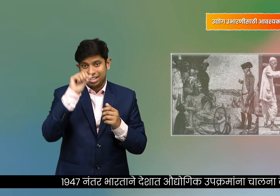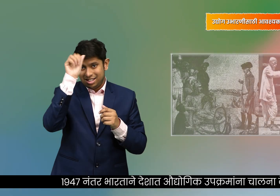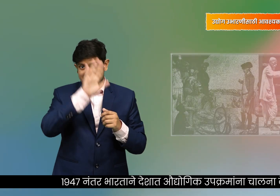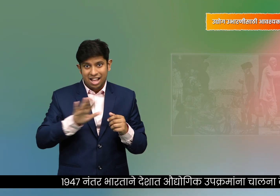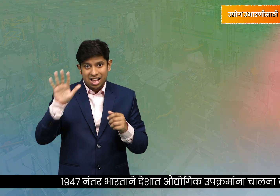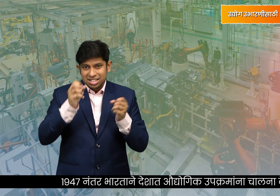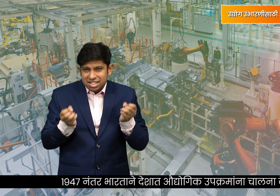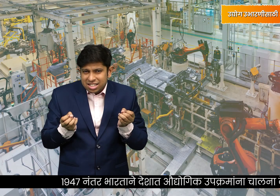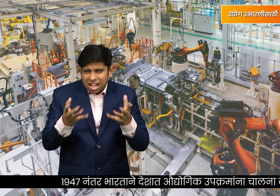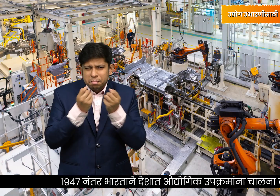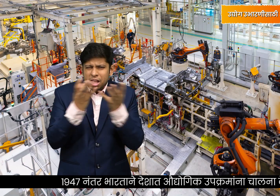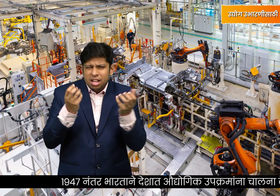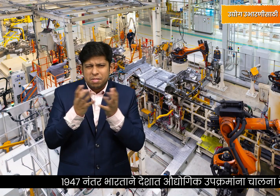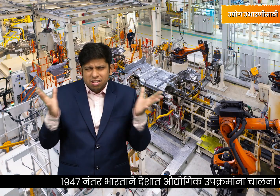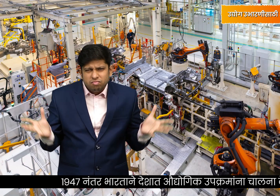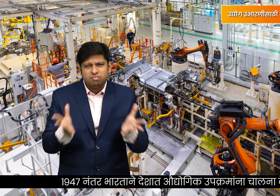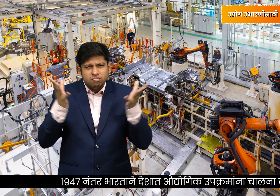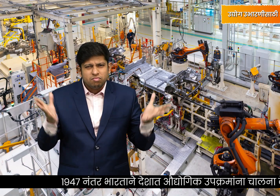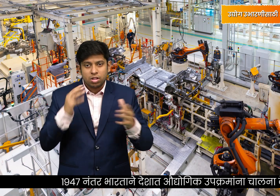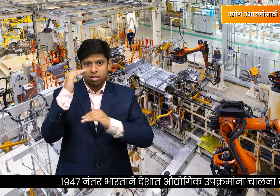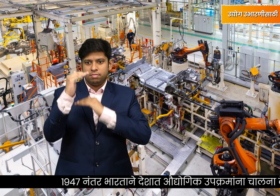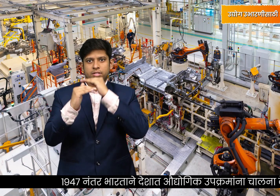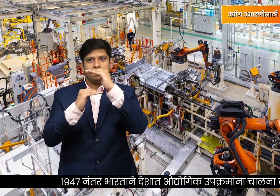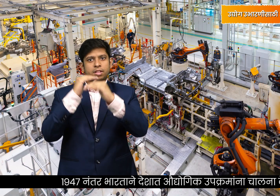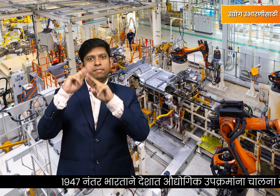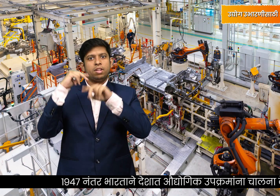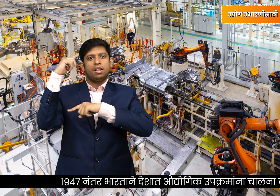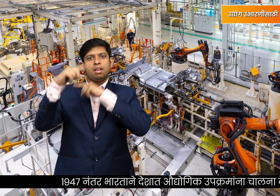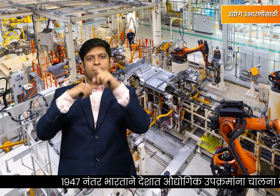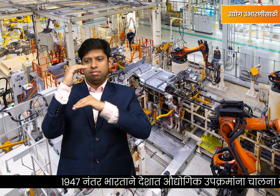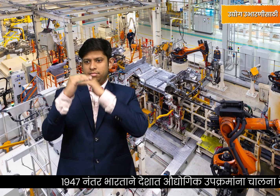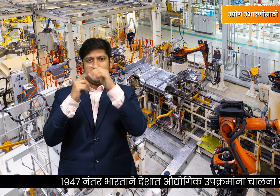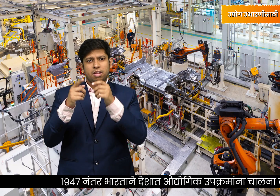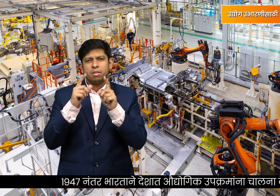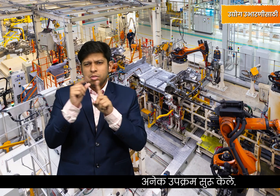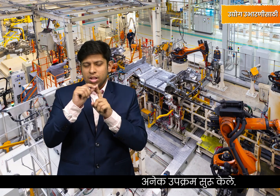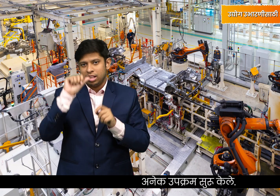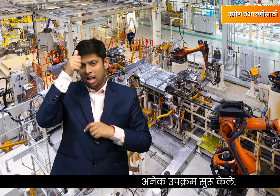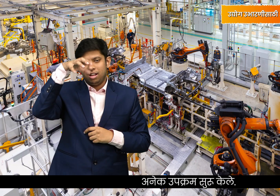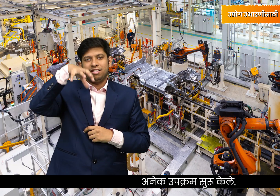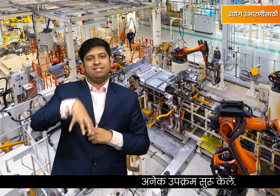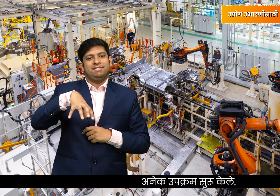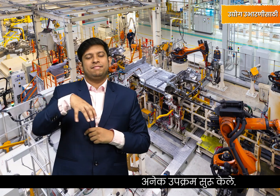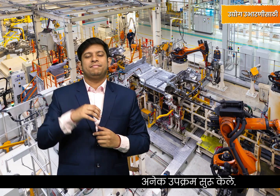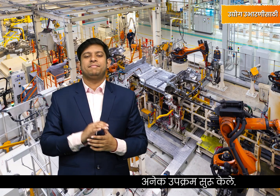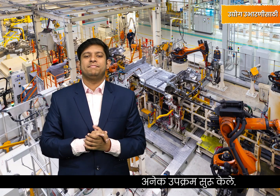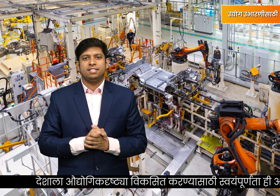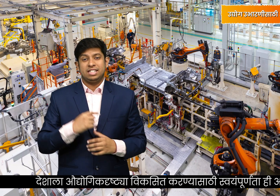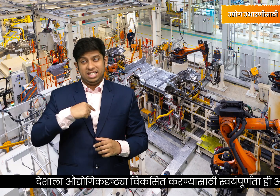1945 नंतर भारताने देशात औद्योगिक उपक्रमांना चालन देण्यासाठी अनेक उपक्रम सुरू केले.